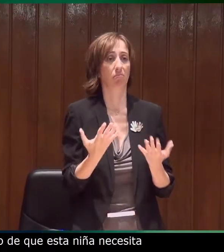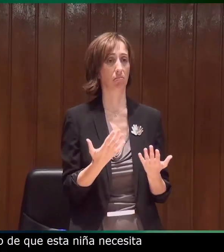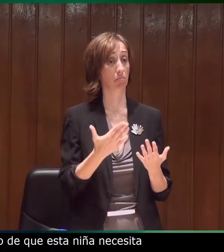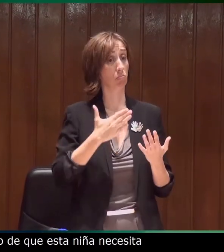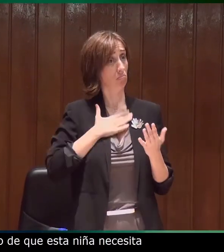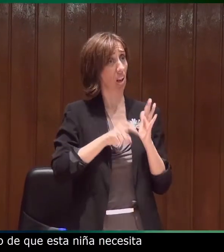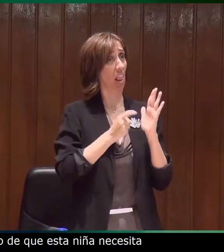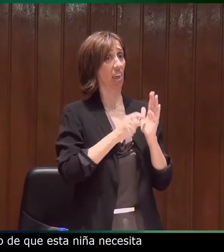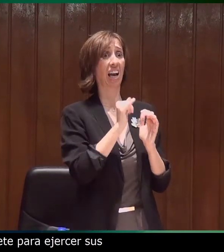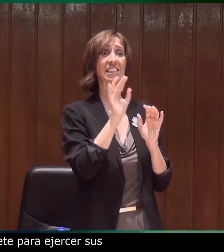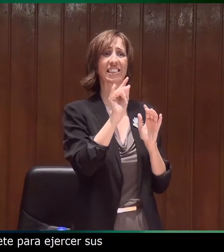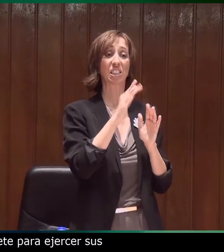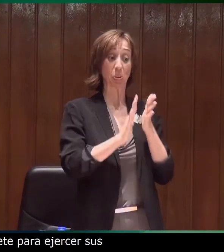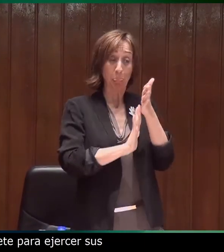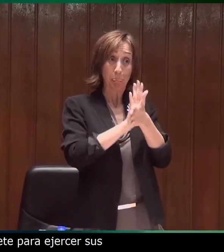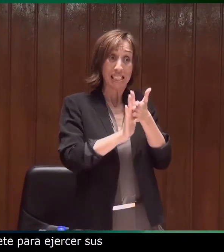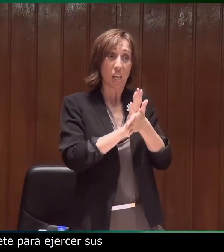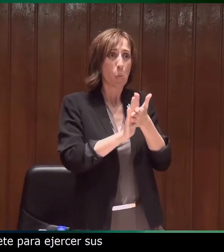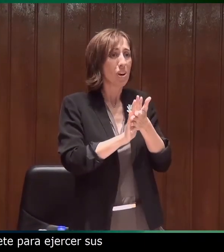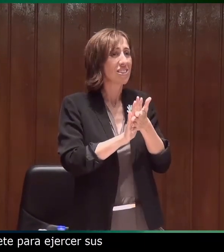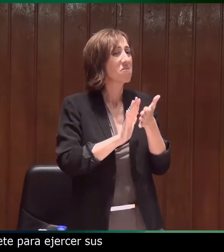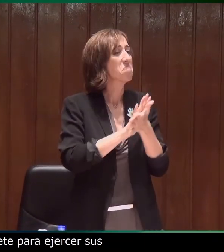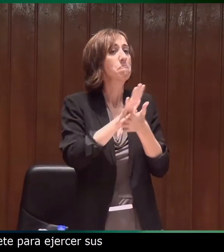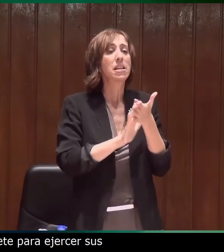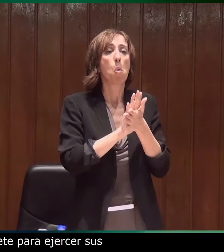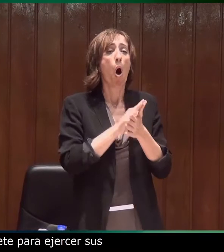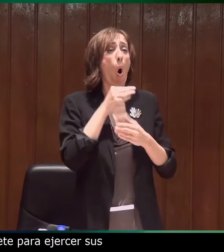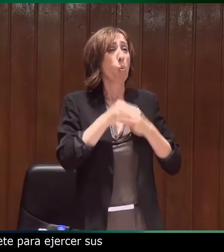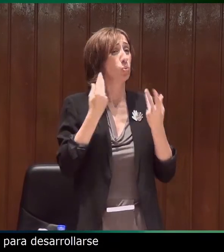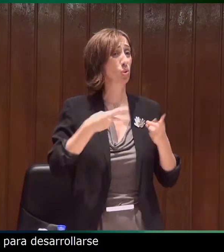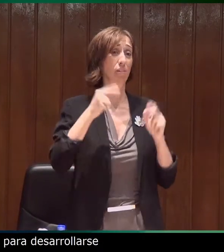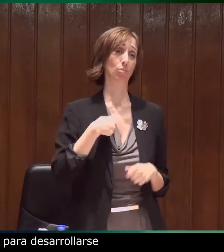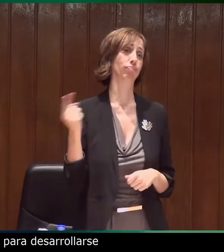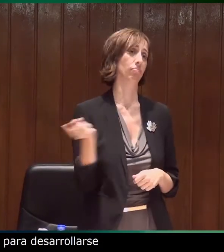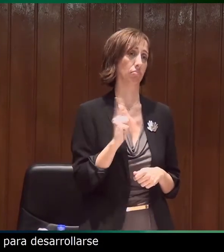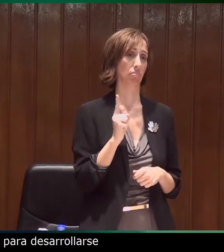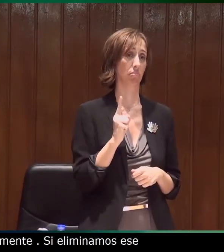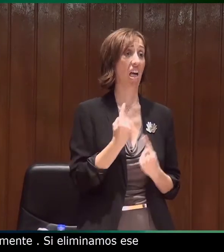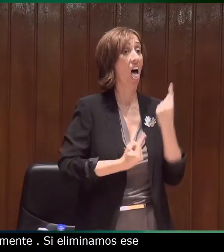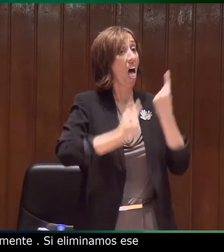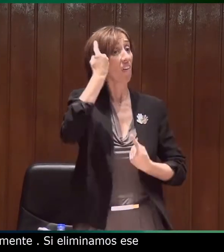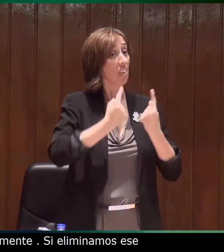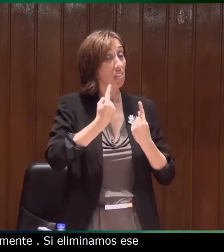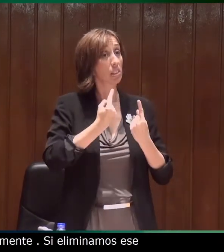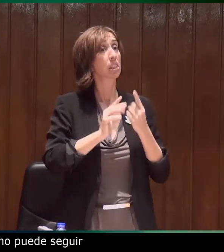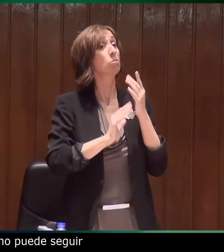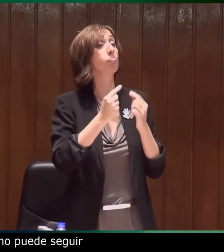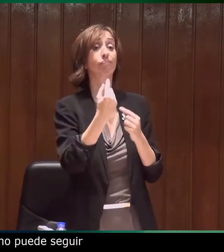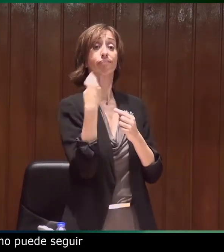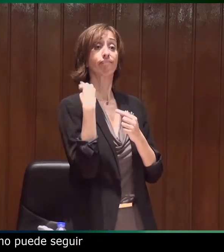las madres los jóvenes sordos nos trasladan el hecho de que existe una ley de lengua de signos pero que no se encuentran en libertad de uso de la misma